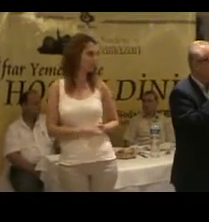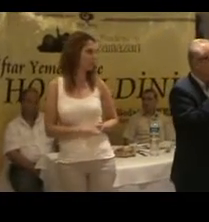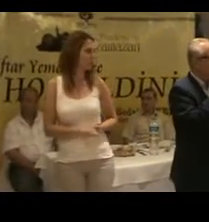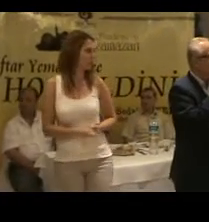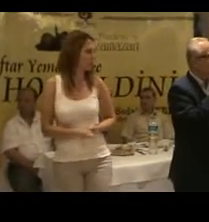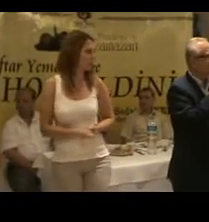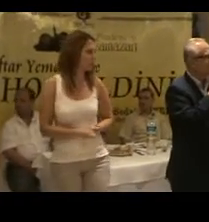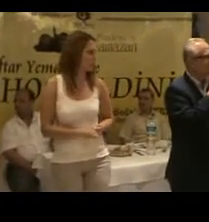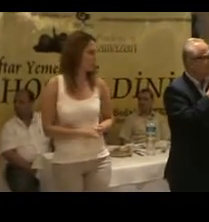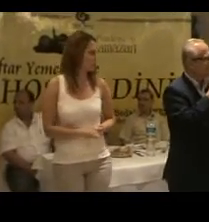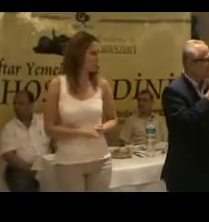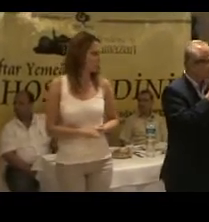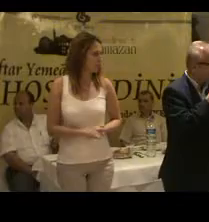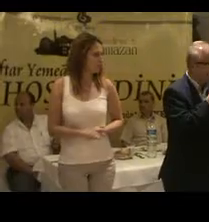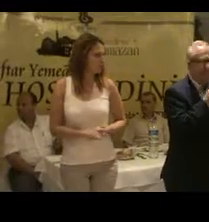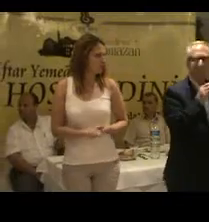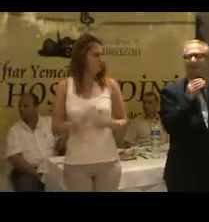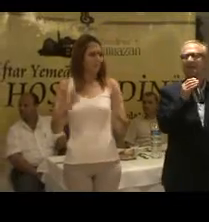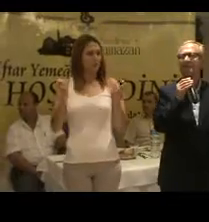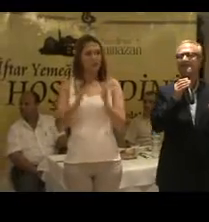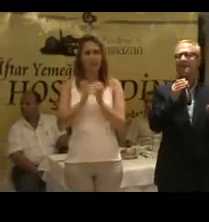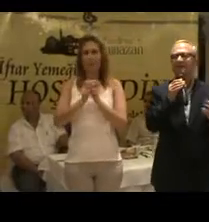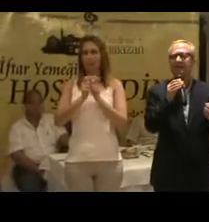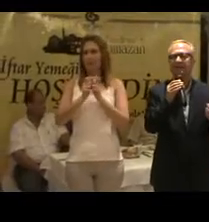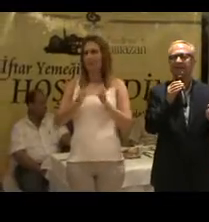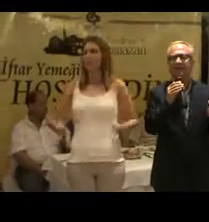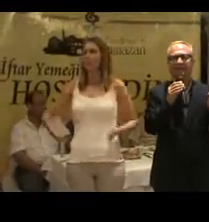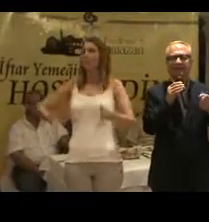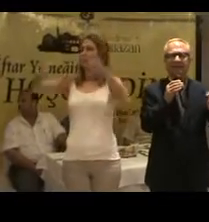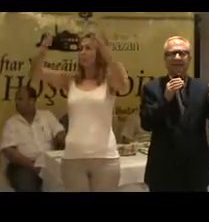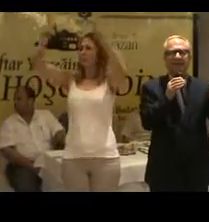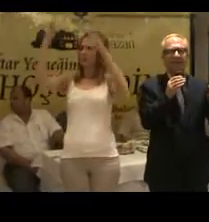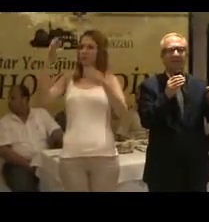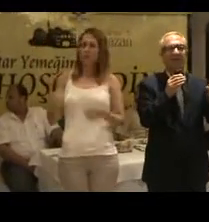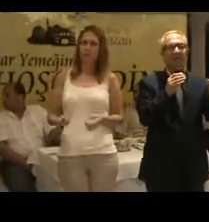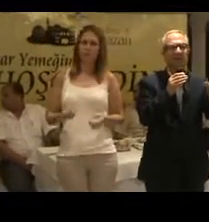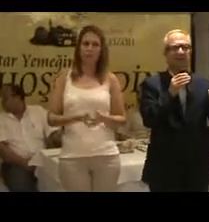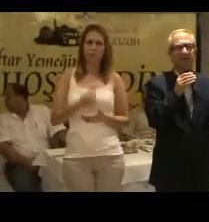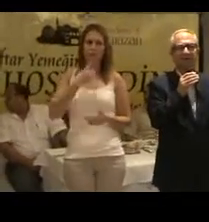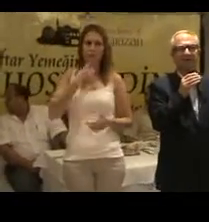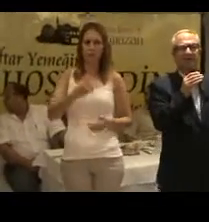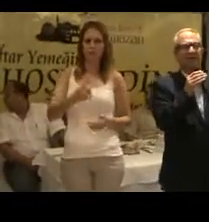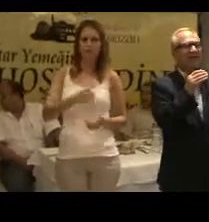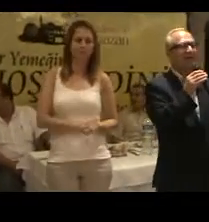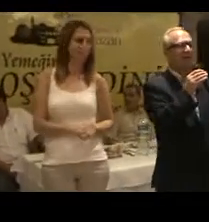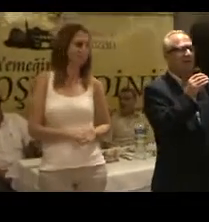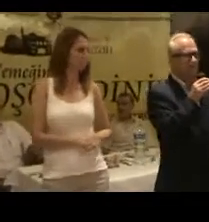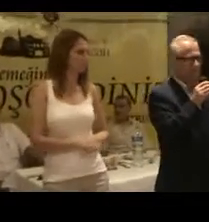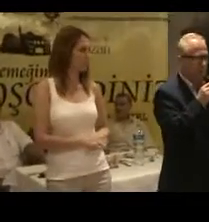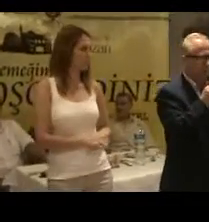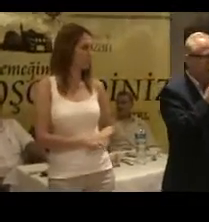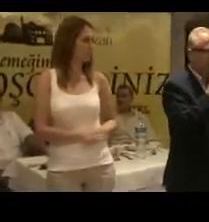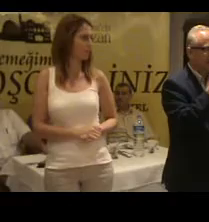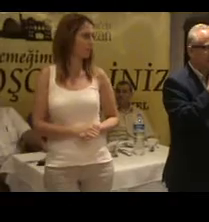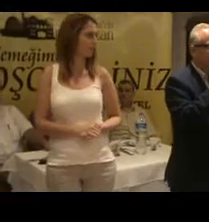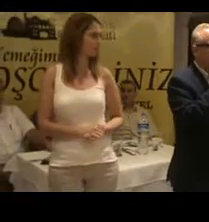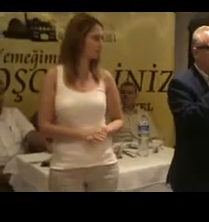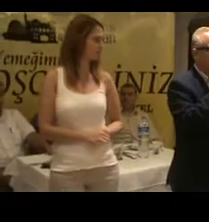noktadır. Dernek binasının verilmesiyle birlikte gerçekten arı gibi çalışan bir dernek